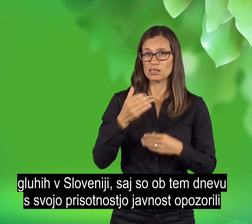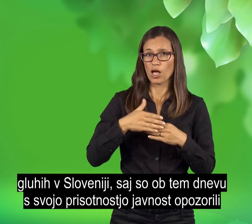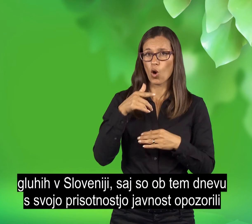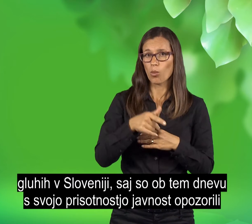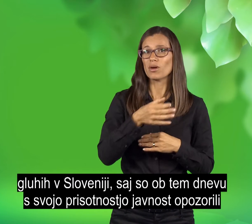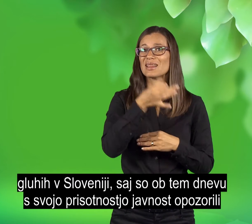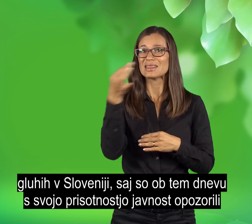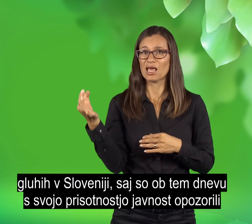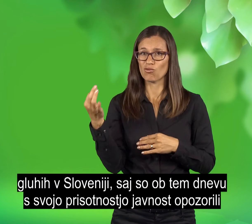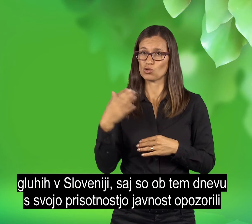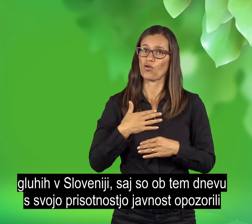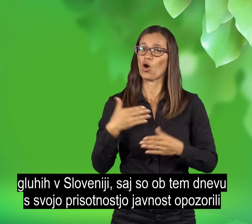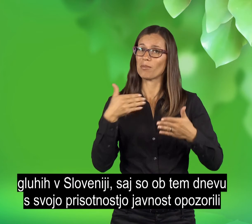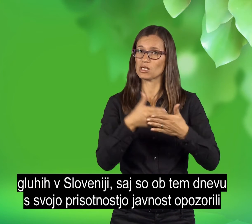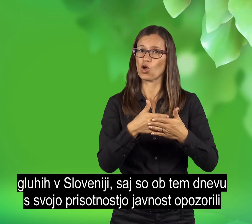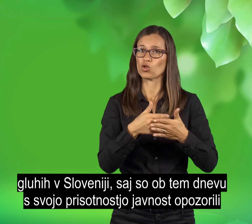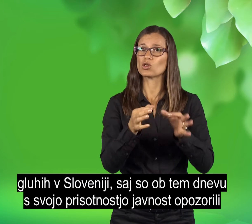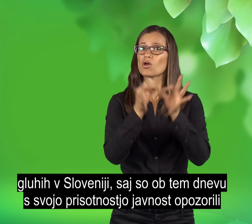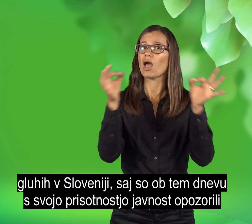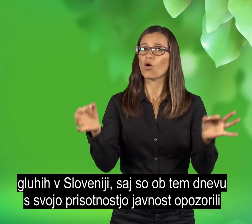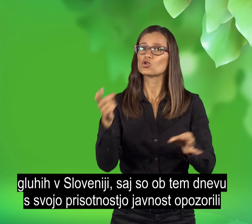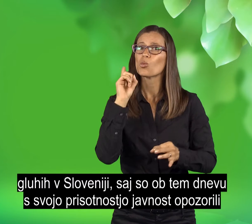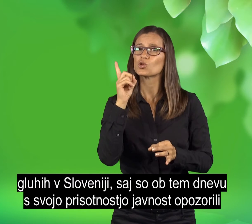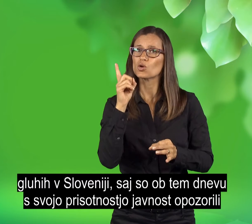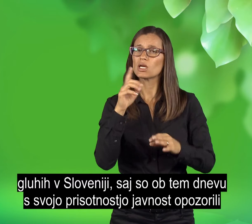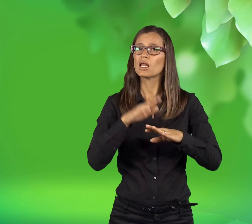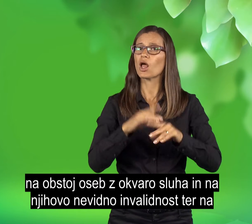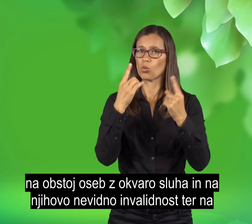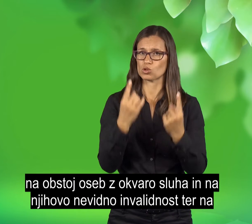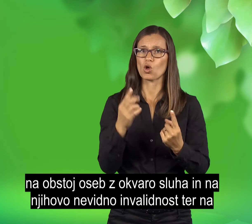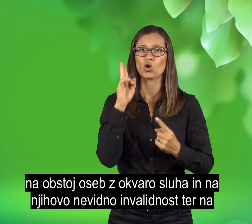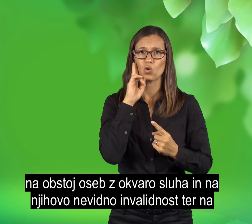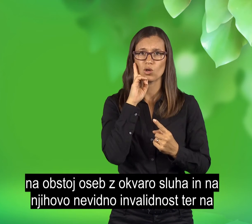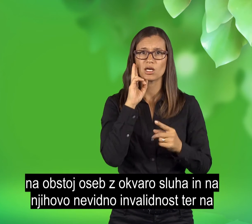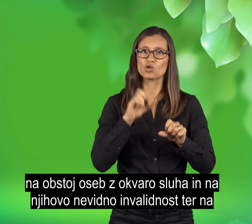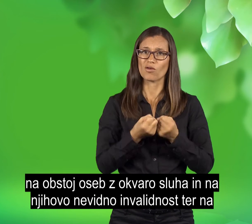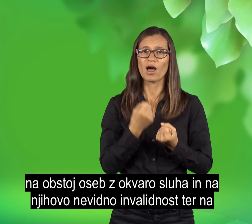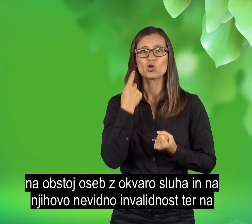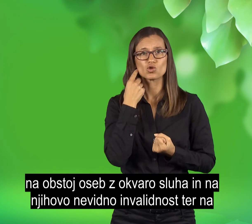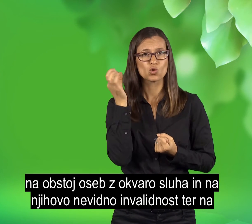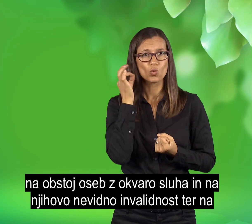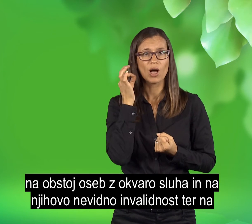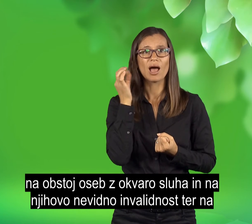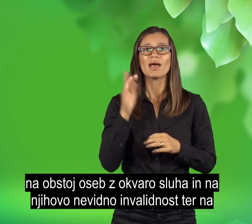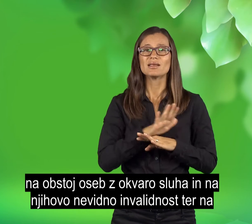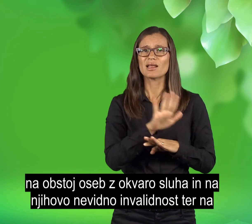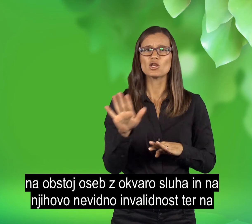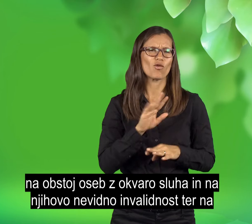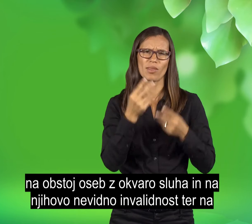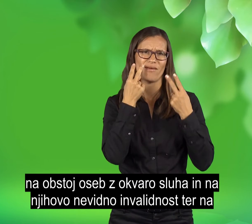svojo prisotnostjo javnost opozorili na obstoj oseb z okvaro sluha in na njihovo nevidno invalidnost ter na